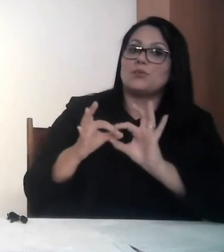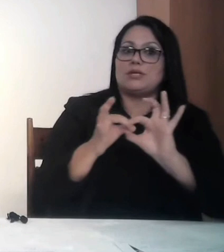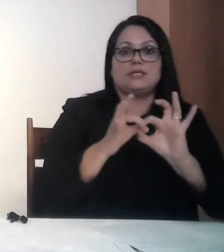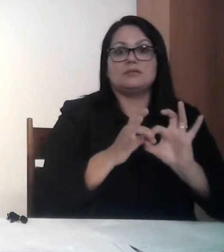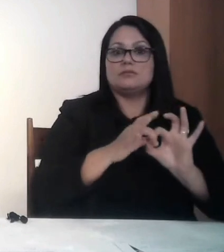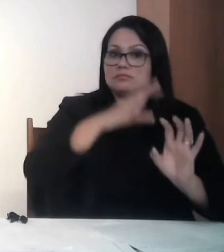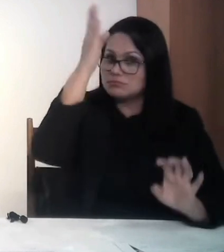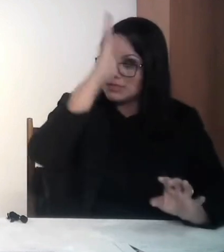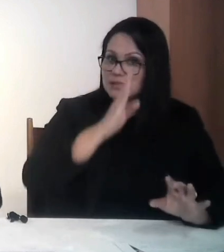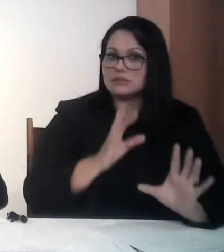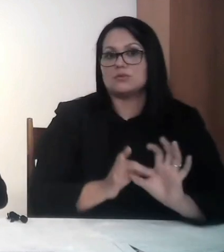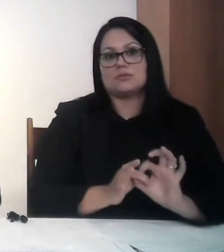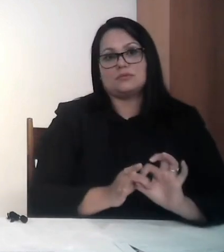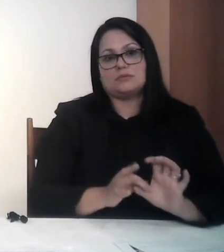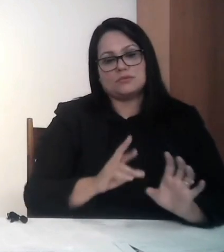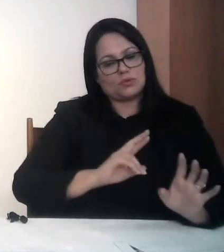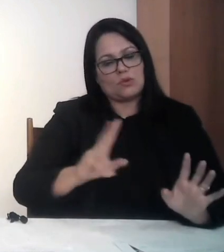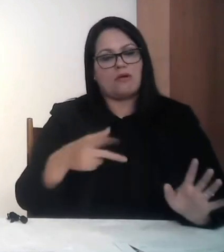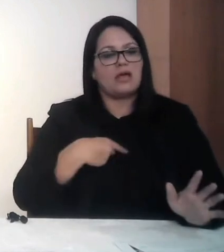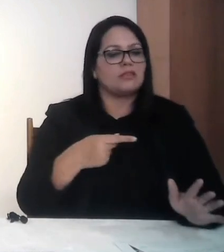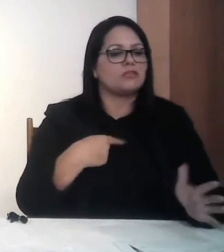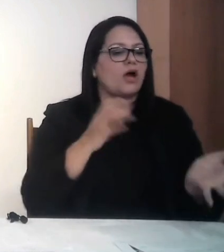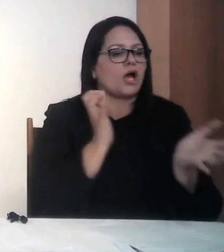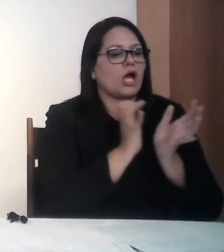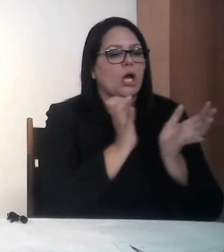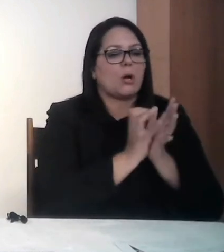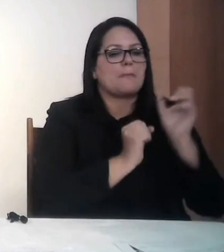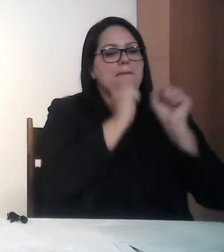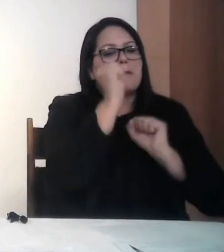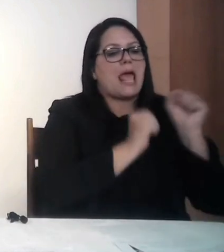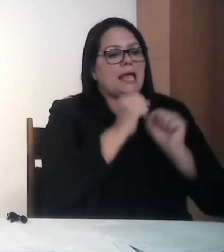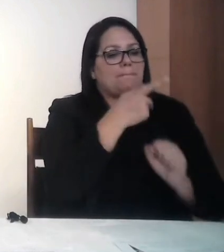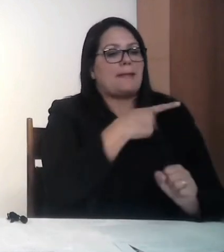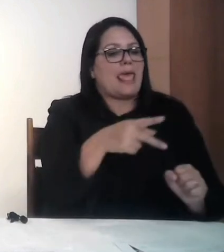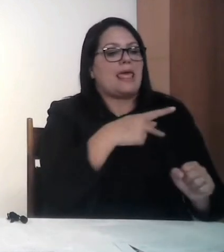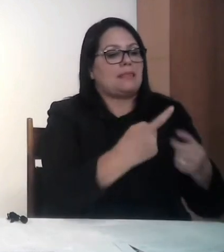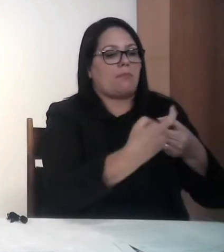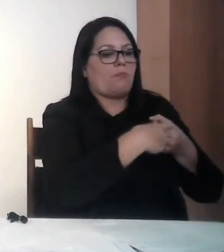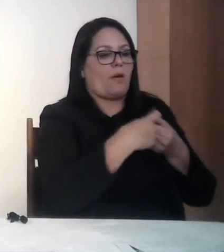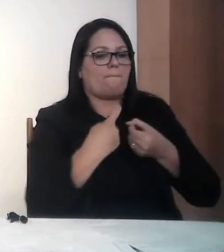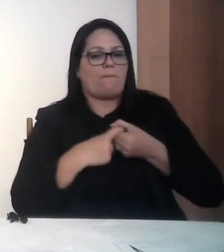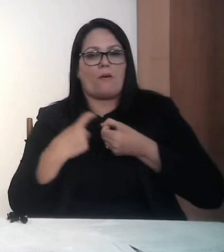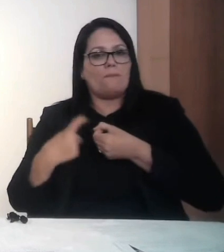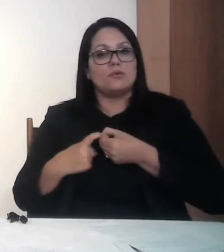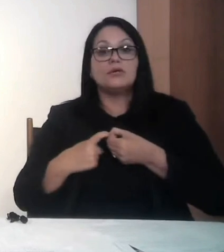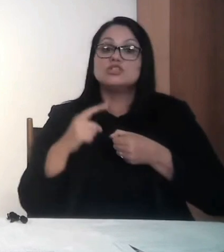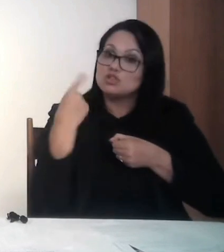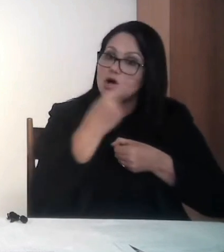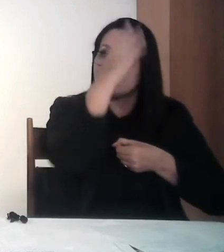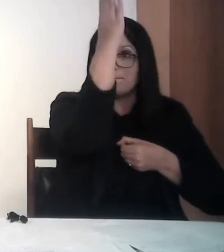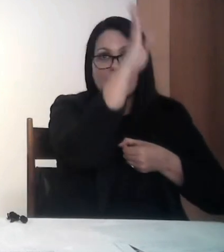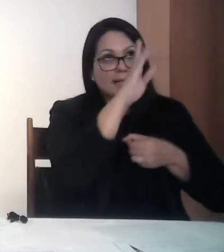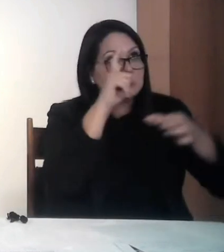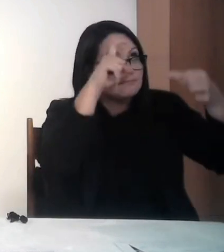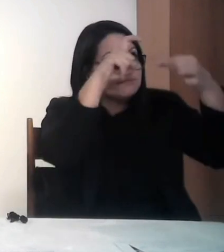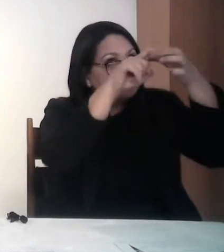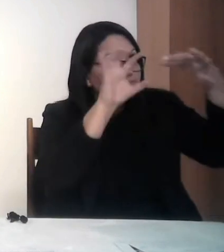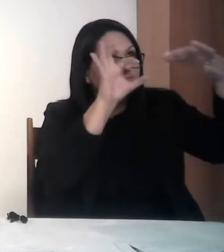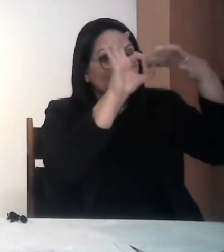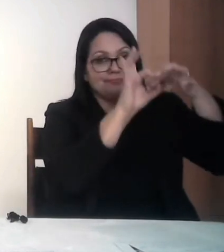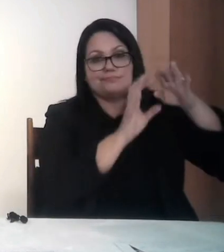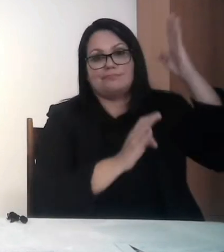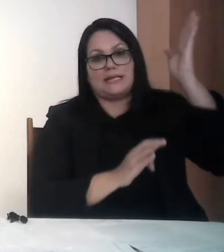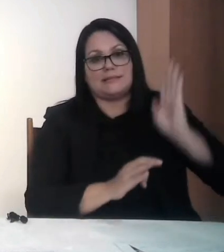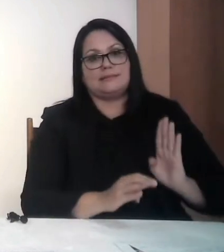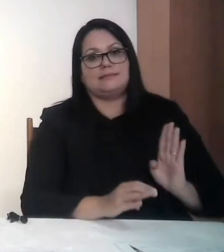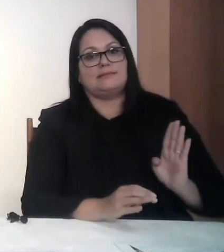pelo Brasil. Não somos corporativistas, né? Ninguém está unido pelo presidente, fora disso, longe disso. Estamos unidos